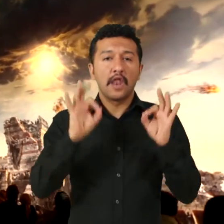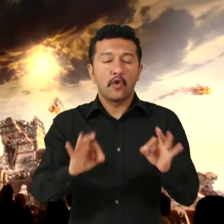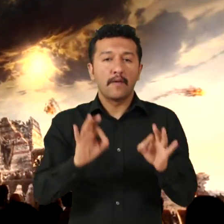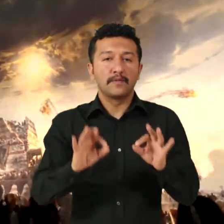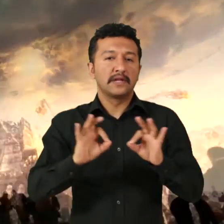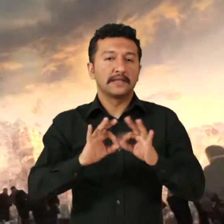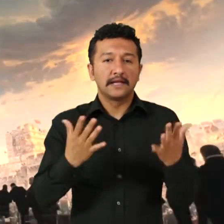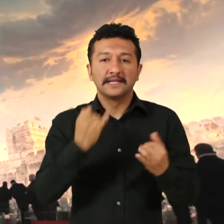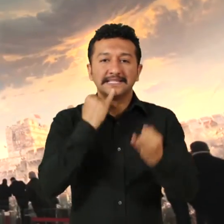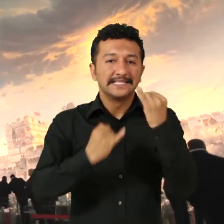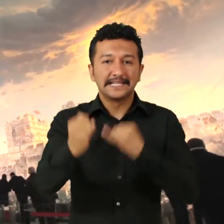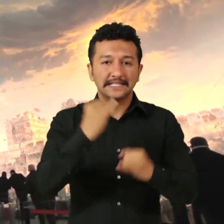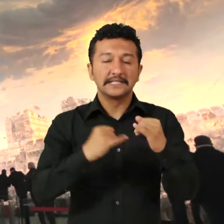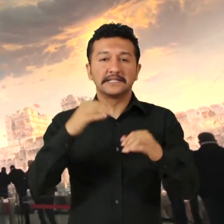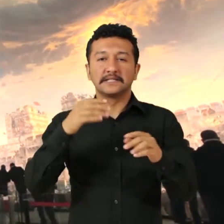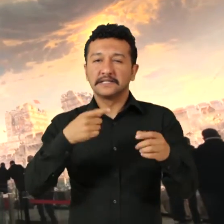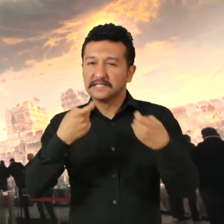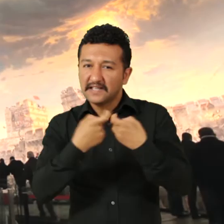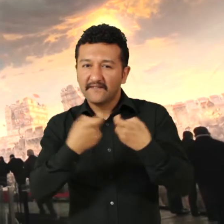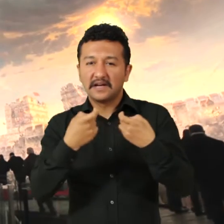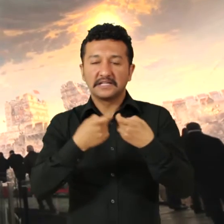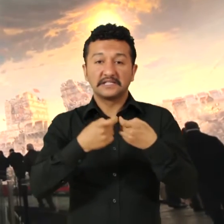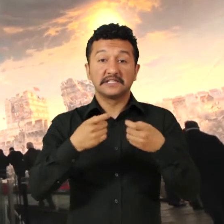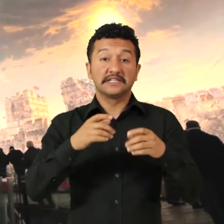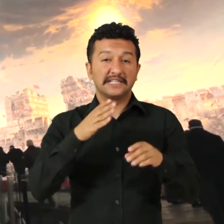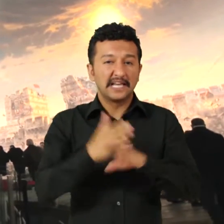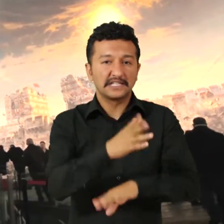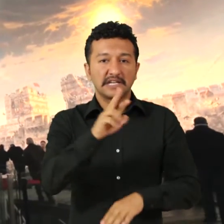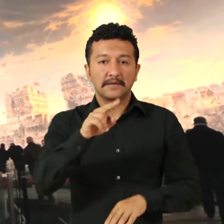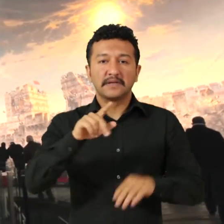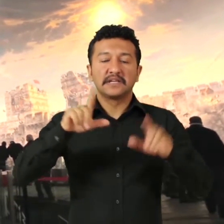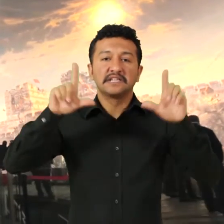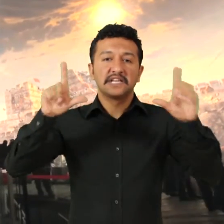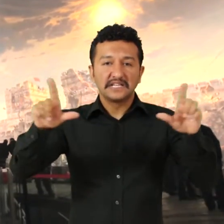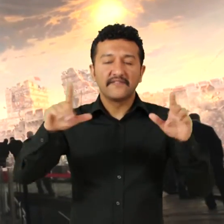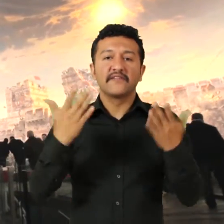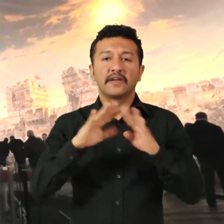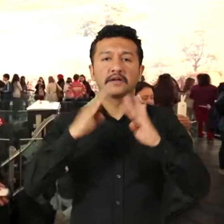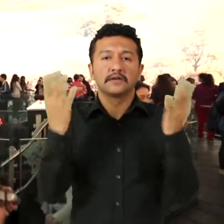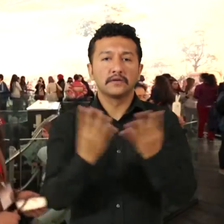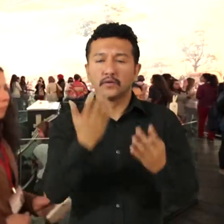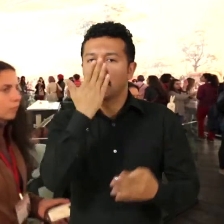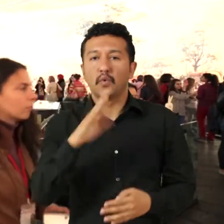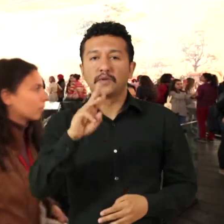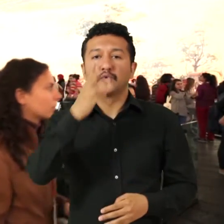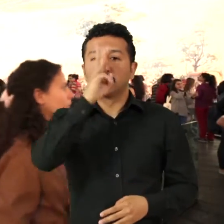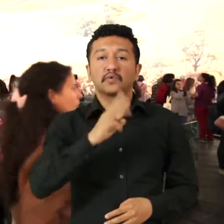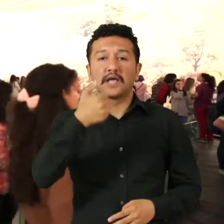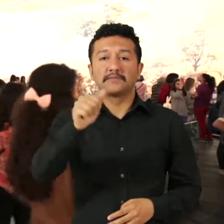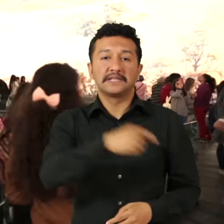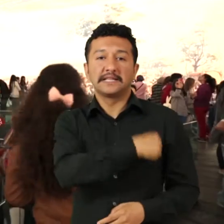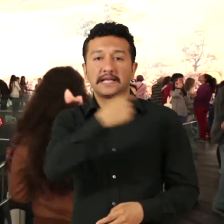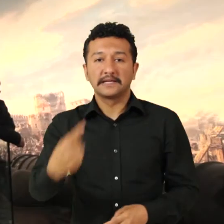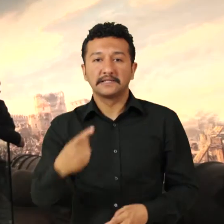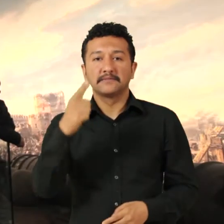özelliği, ziyaretçilerin fetih sahnesinin canlandırıldığı, çerçevesi ve sınırları olmayan 360 derecelik